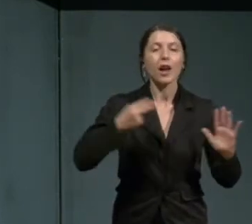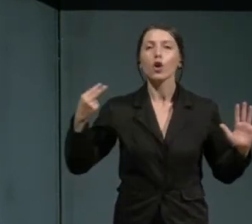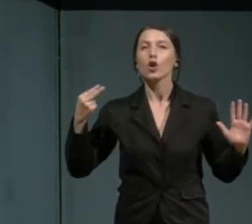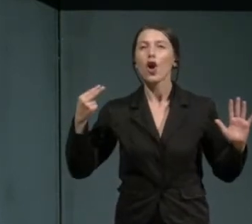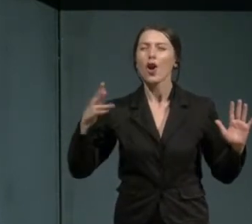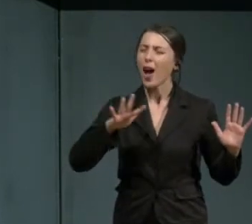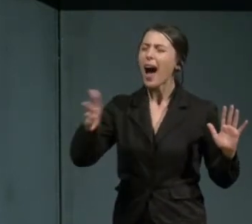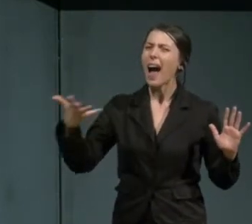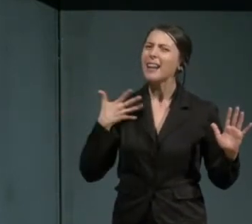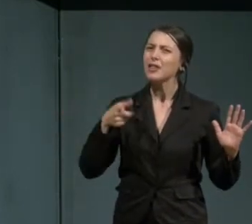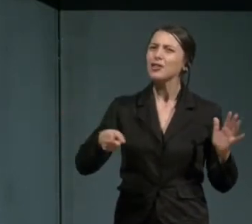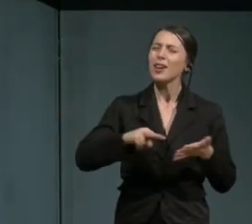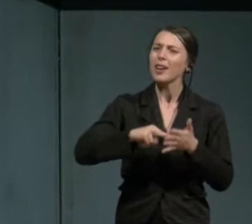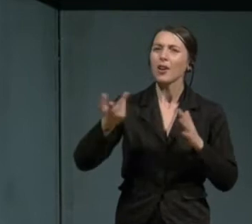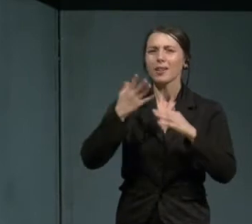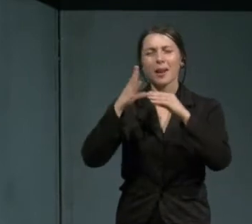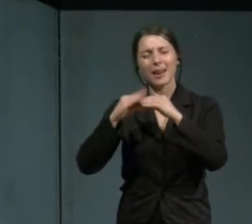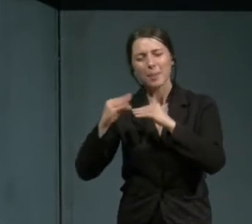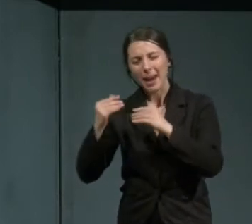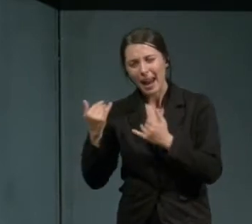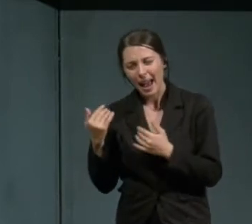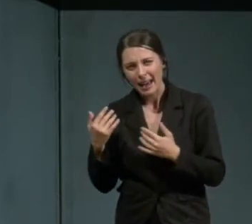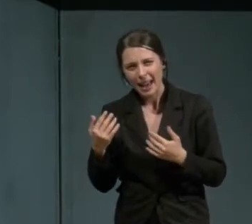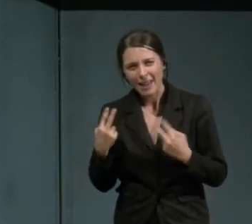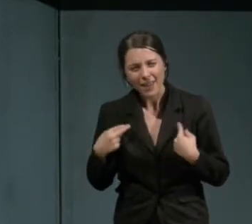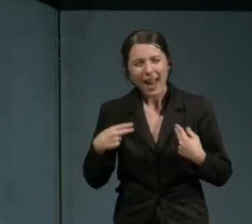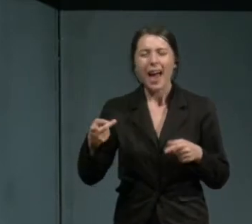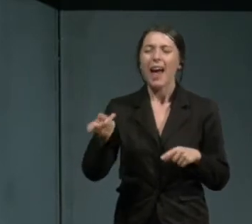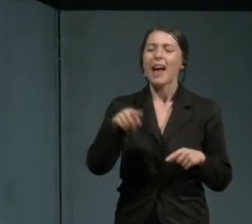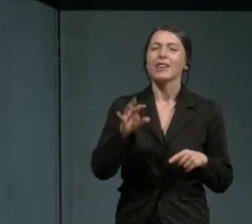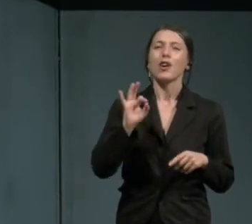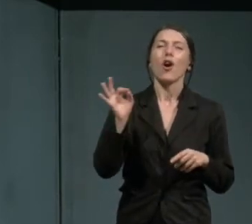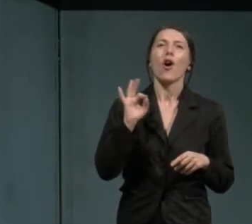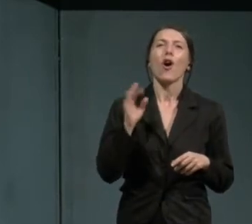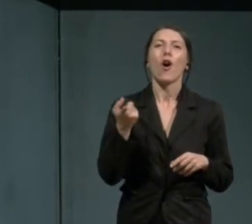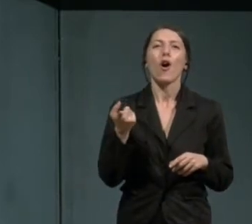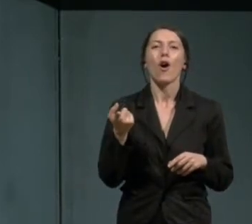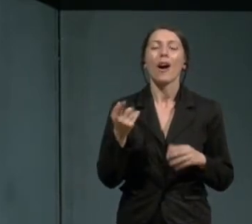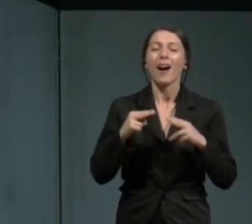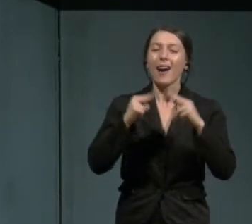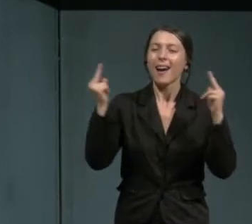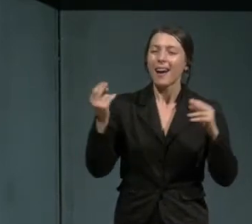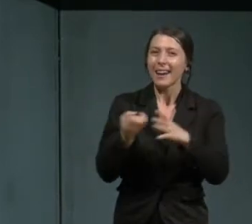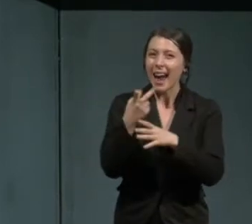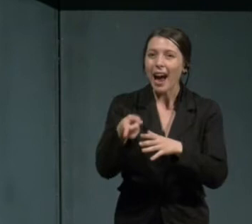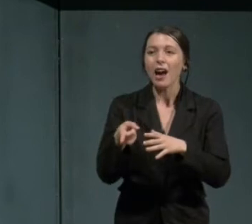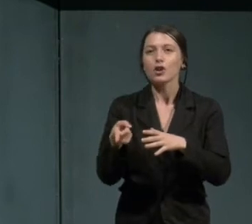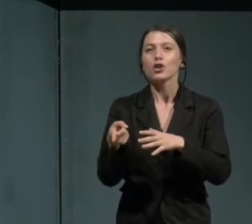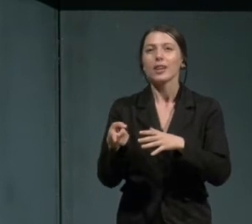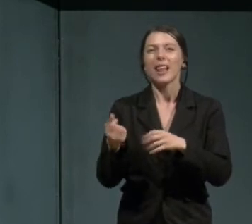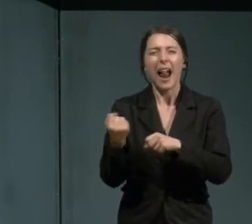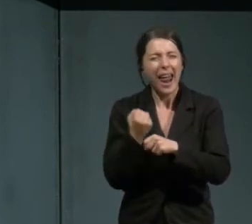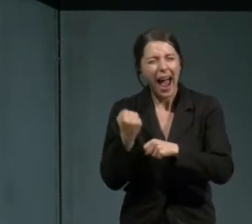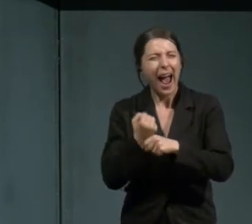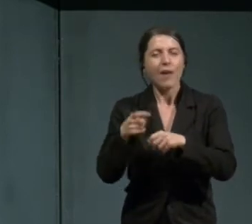appare negli altri libri come riparare viventi o i grandi lavori di nascita di un ponte ma c'è già